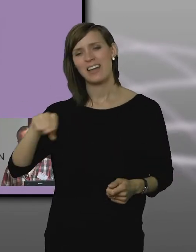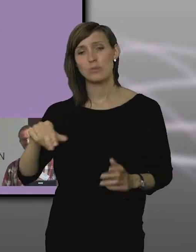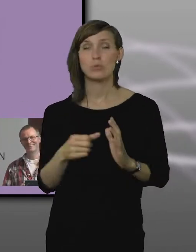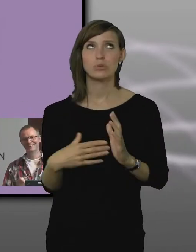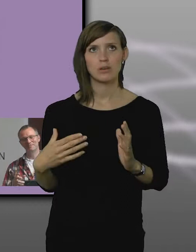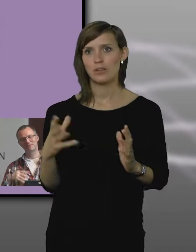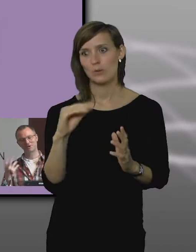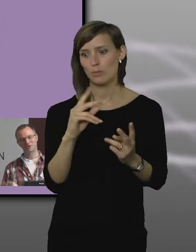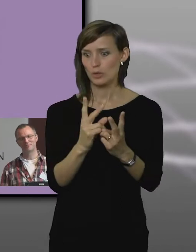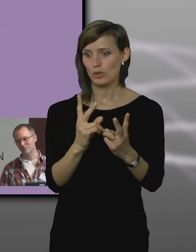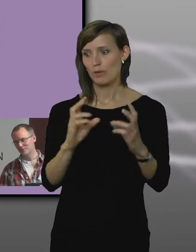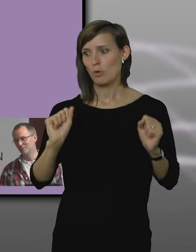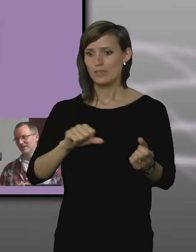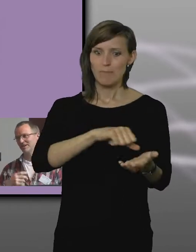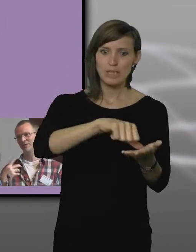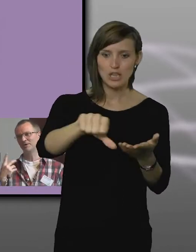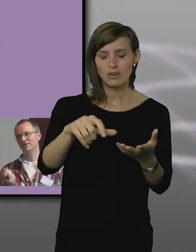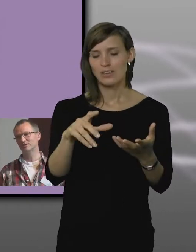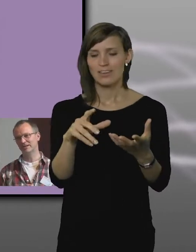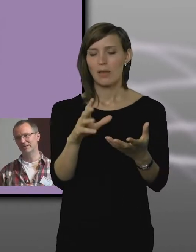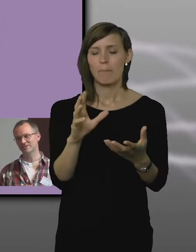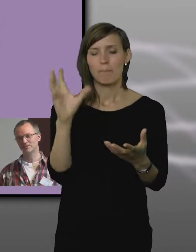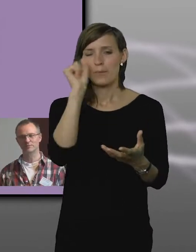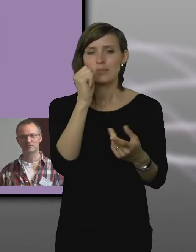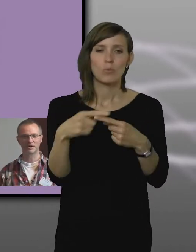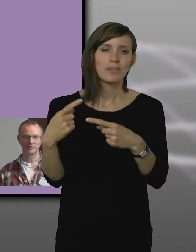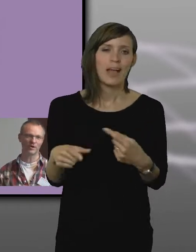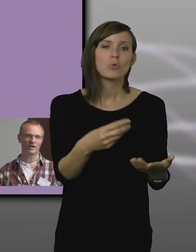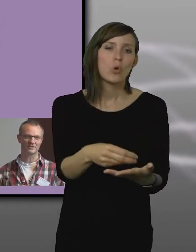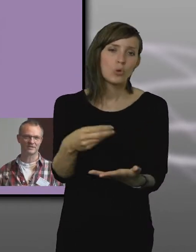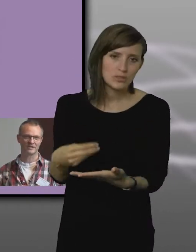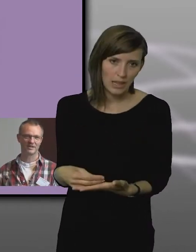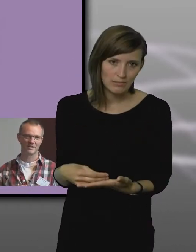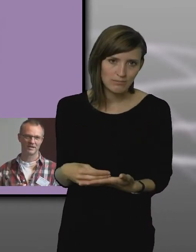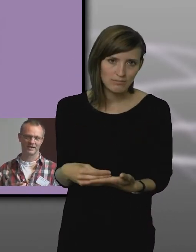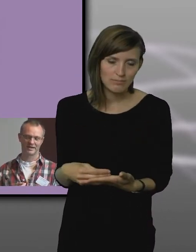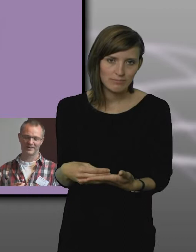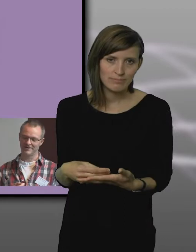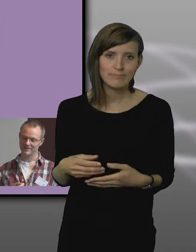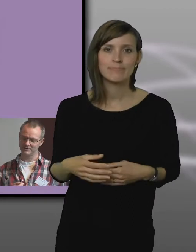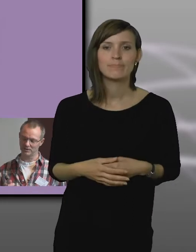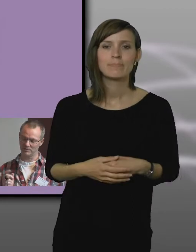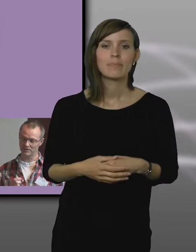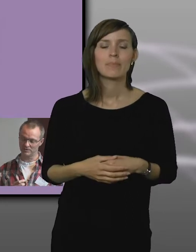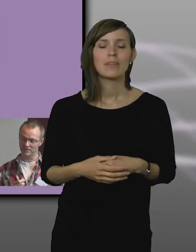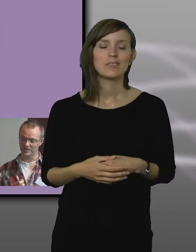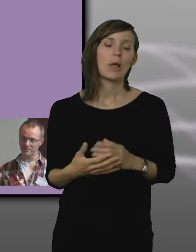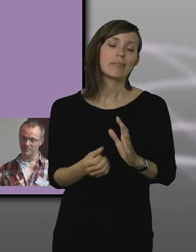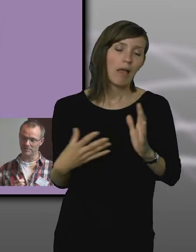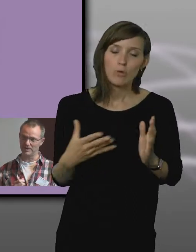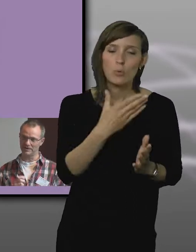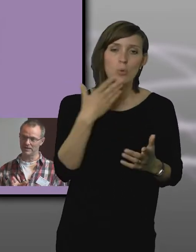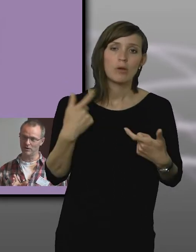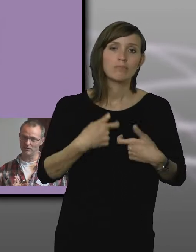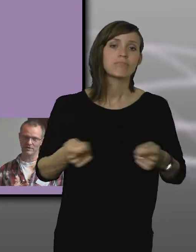det här. Det är betalfunktioner och sådana grejer som måste börja betalas. Så att det har vi inte gjort ännu.